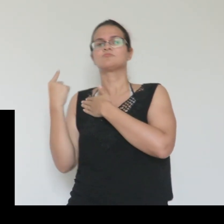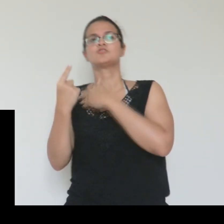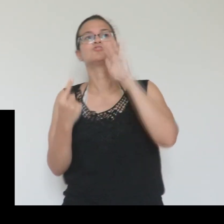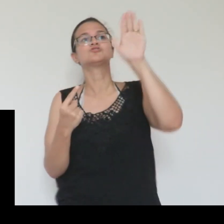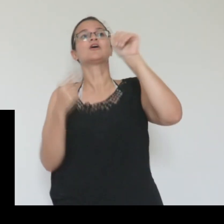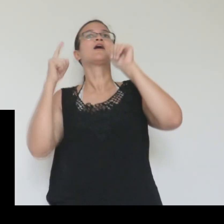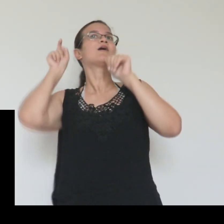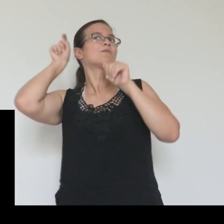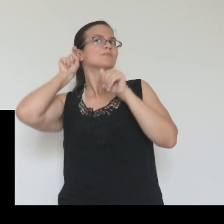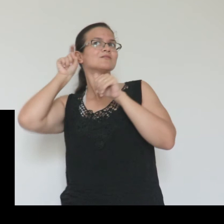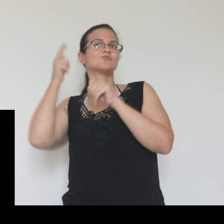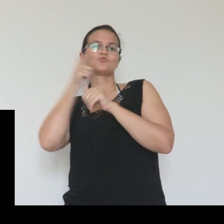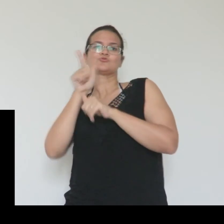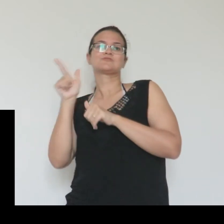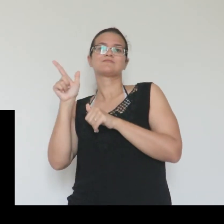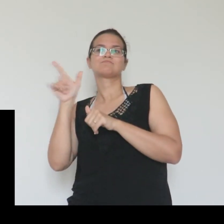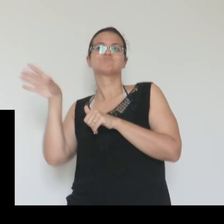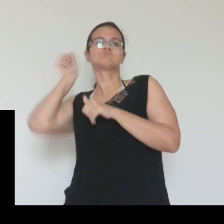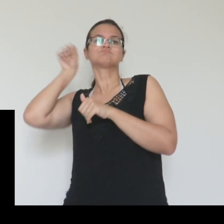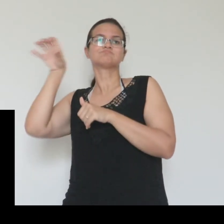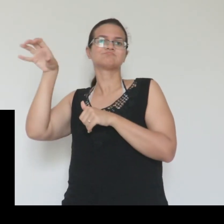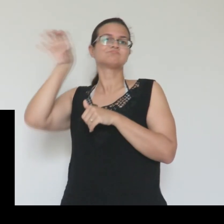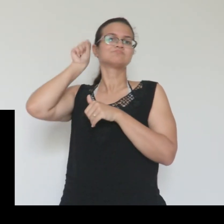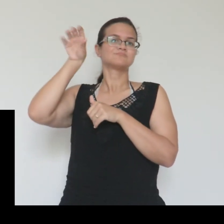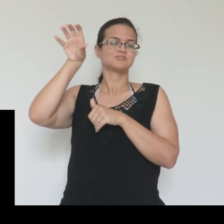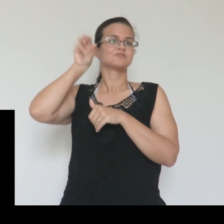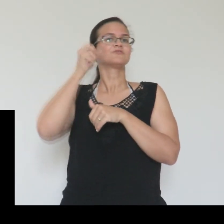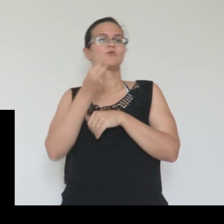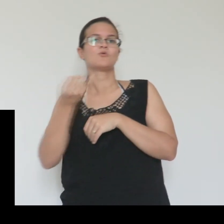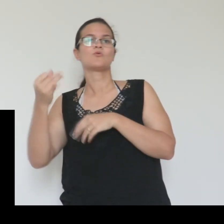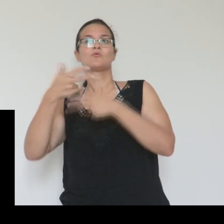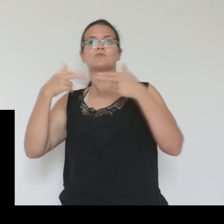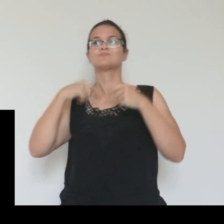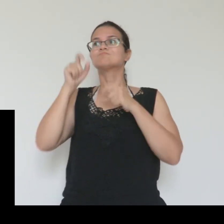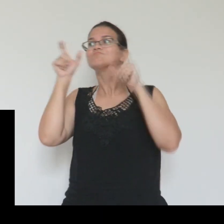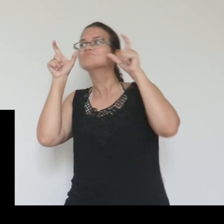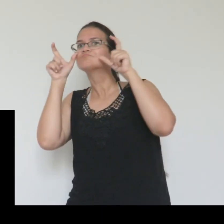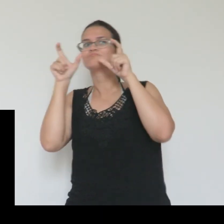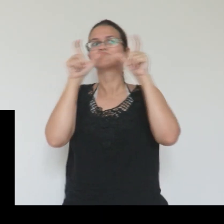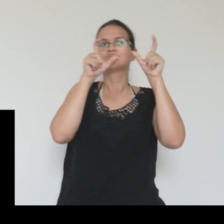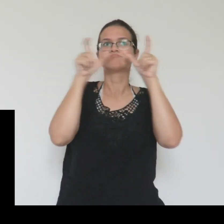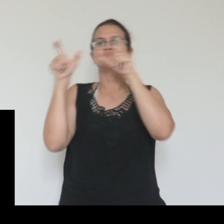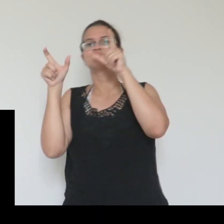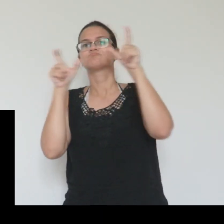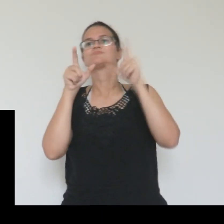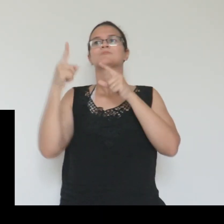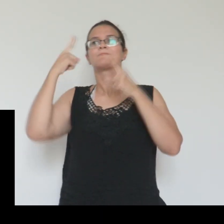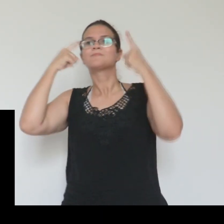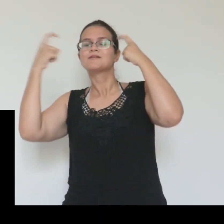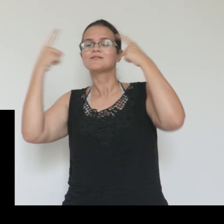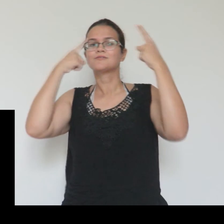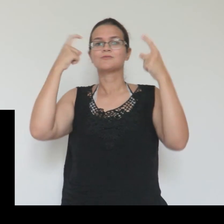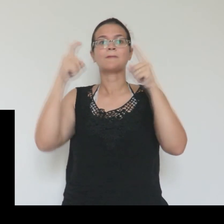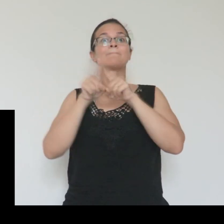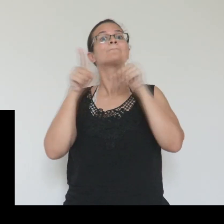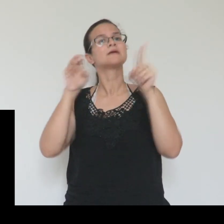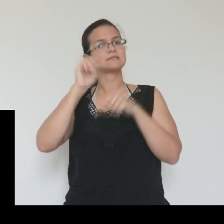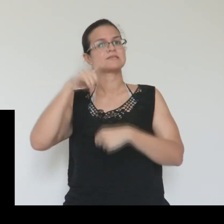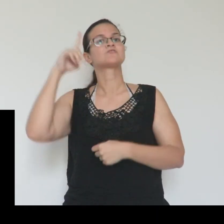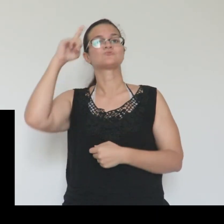Porém é muito difícil, porque o aparelho auditivo ele tem que ser, os surdos têm que acostumar com ele desde a